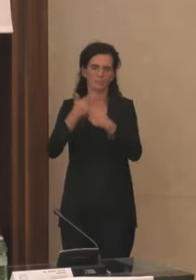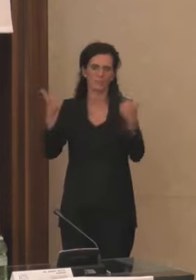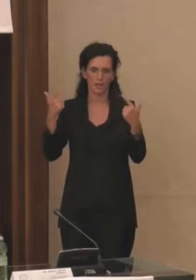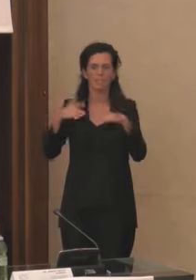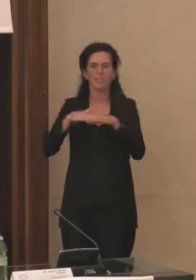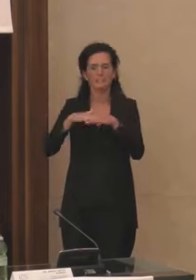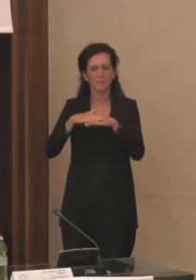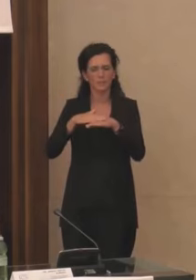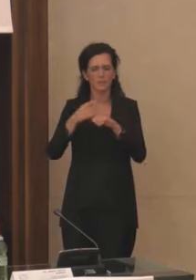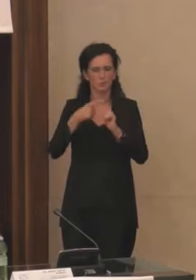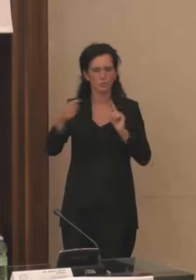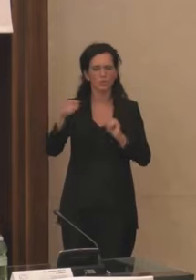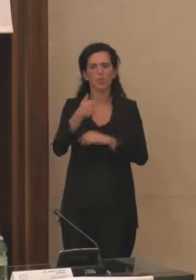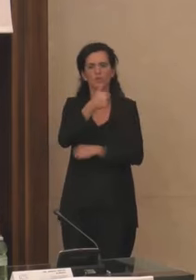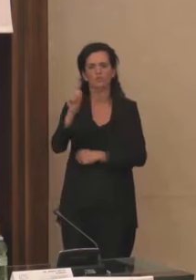di rianimazione